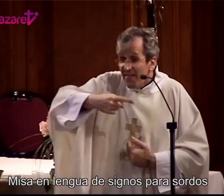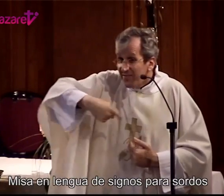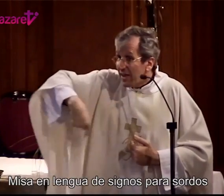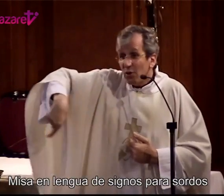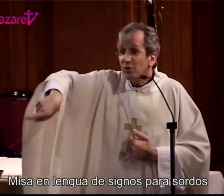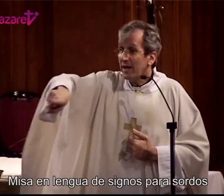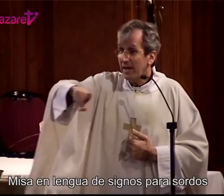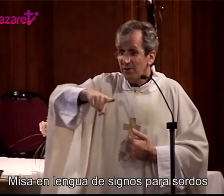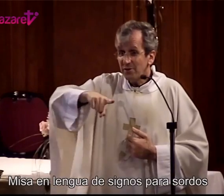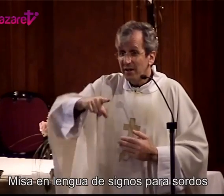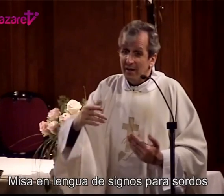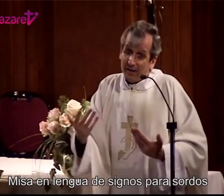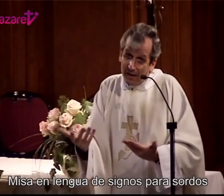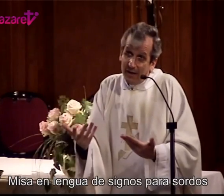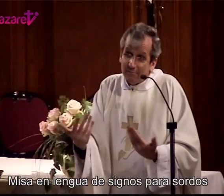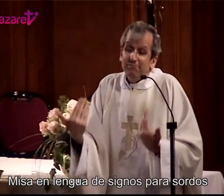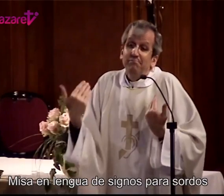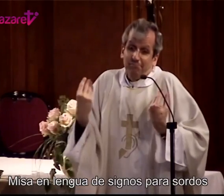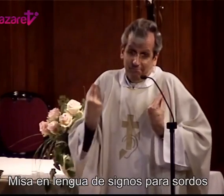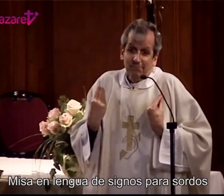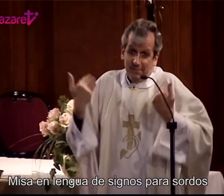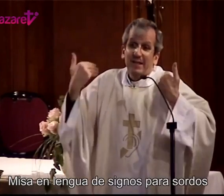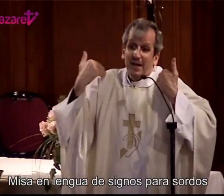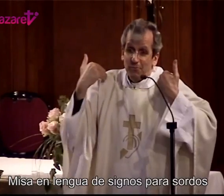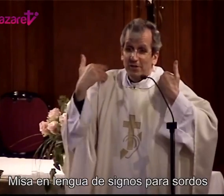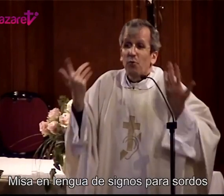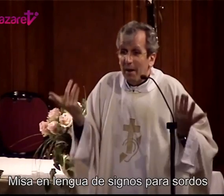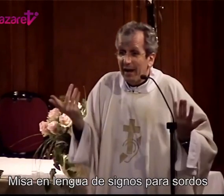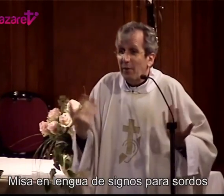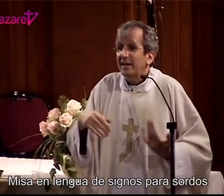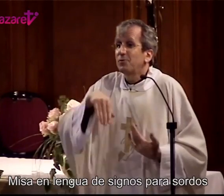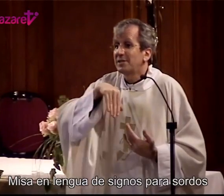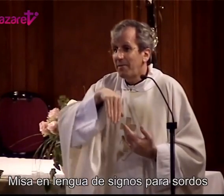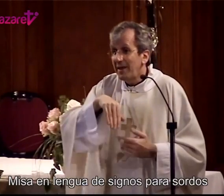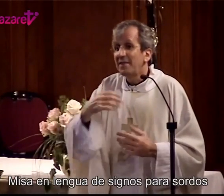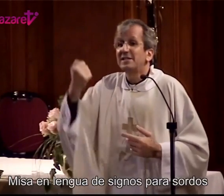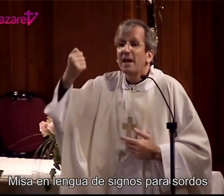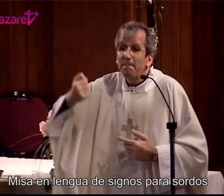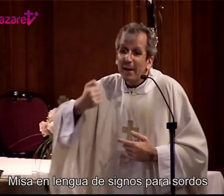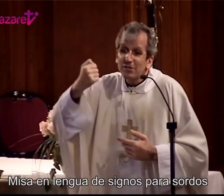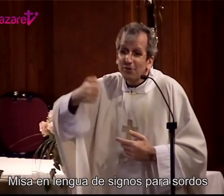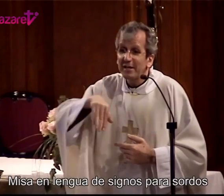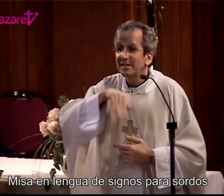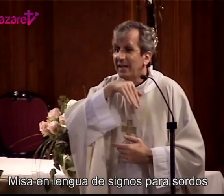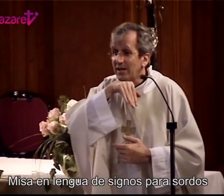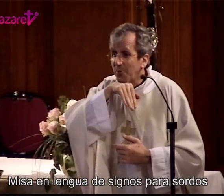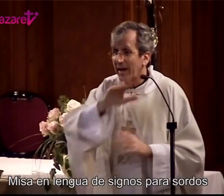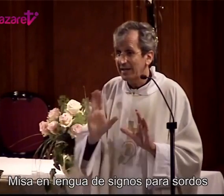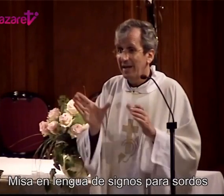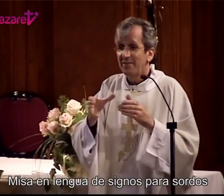de todos aquellos que tenemos de alguna manera una responsabilidad de ser pastores de las ovejas